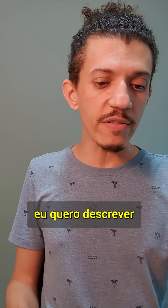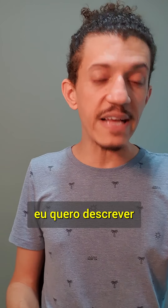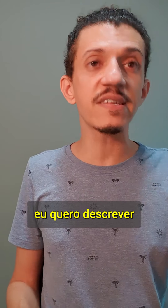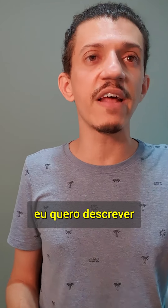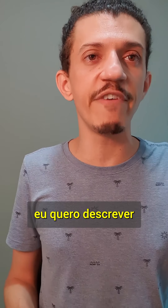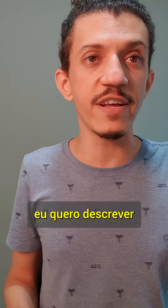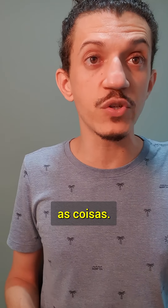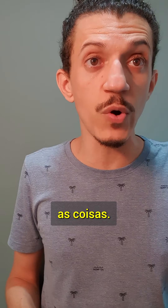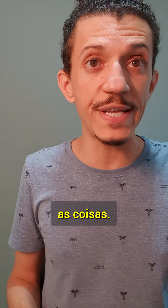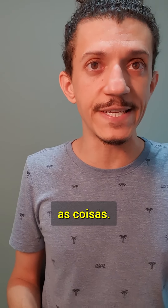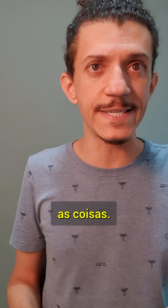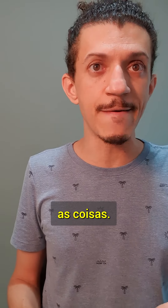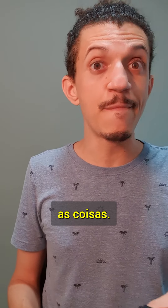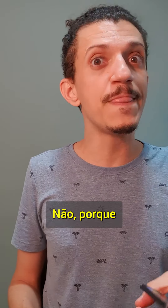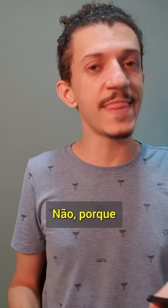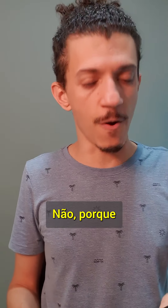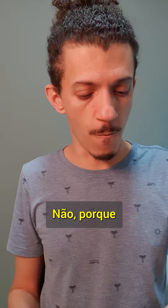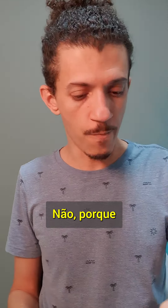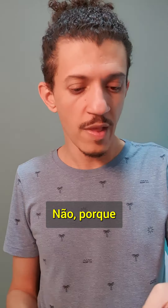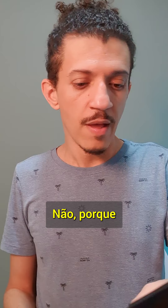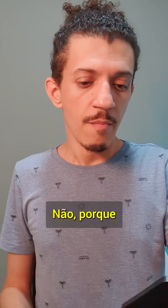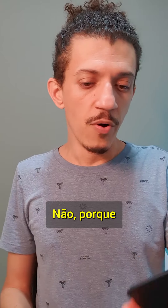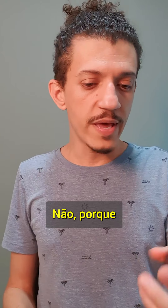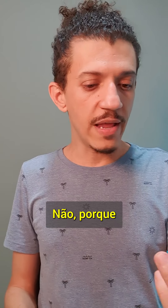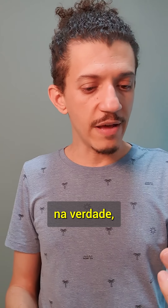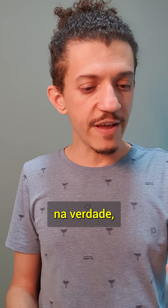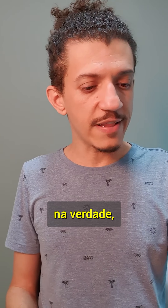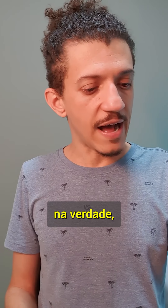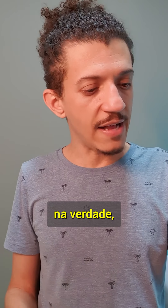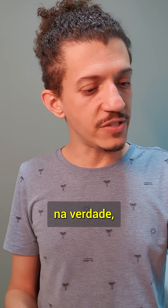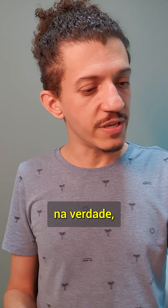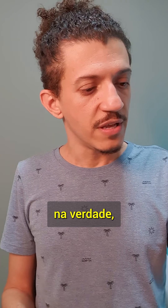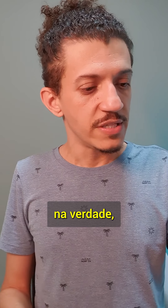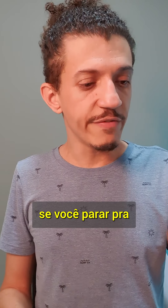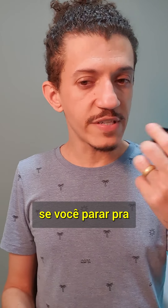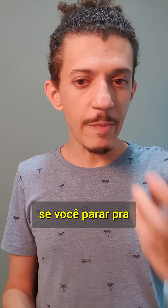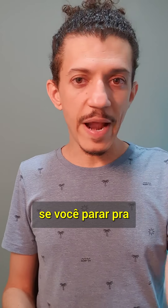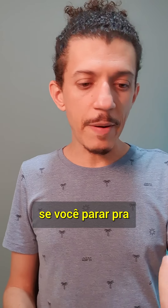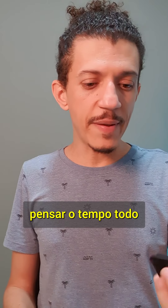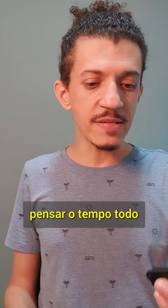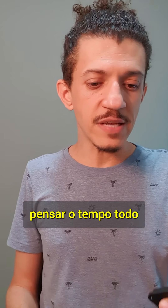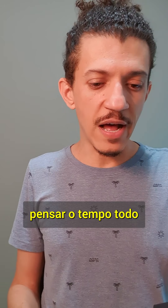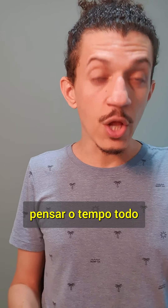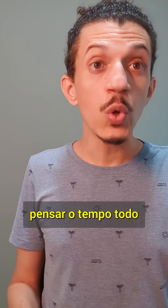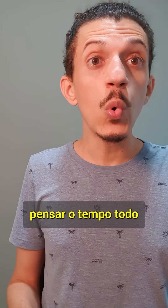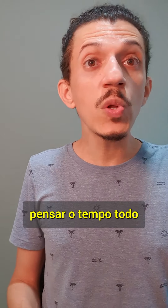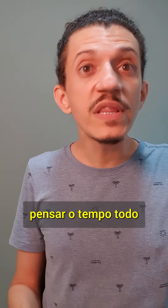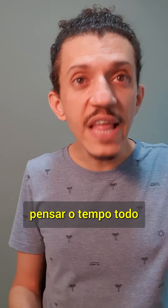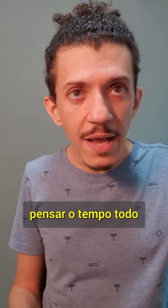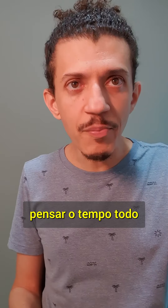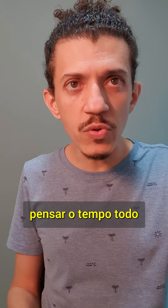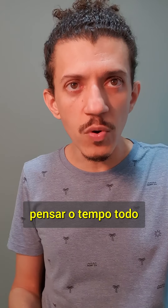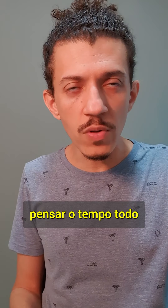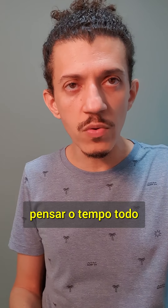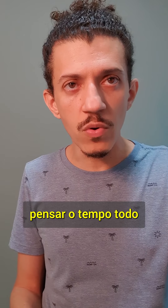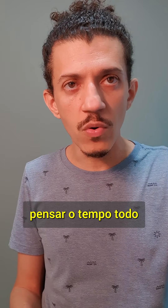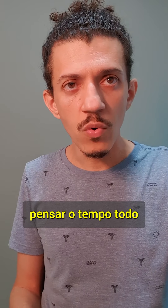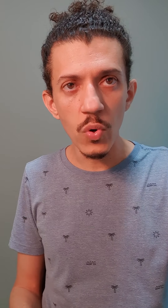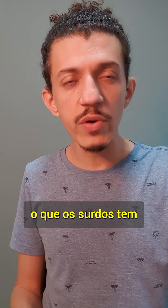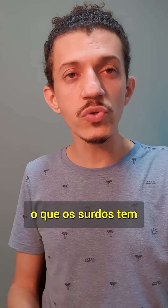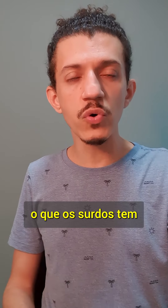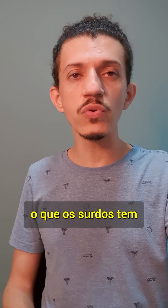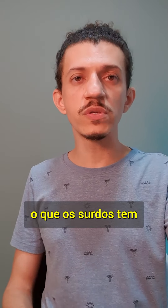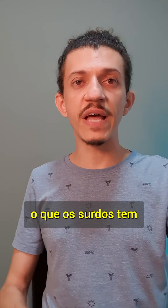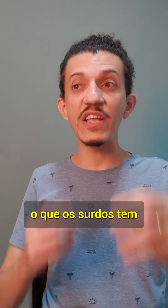só quando eu quero descrever as coisas? Não. Porque, na verdade, se você parar para pensar, o tempo todo,